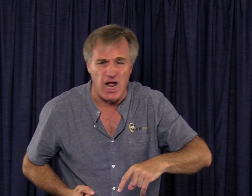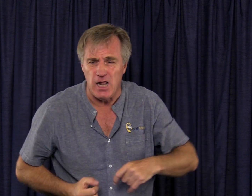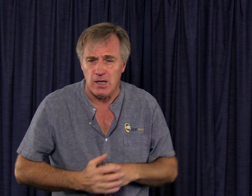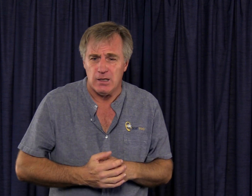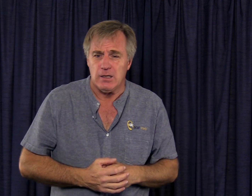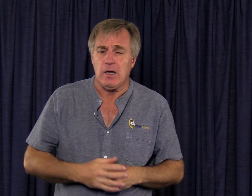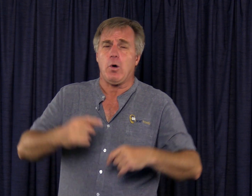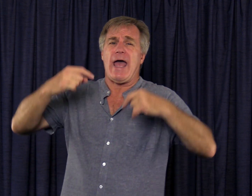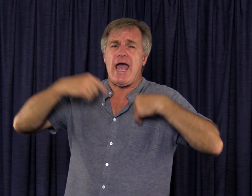Israel, ek